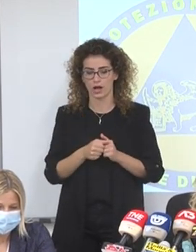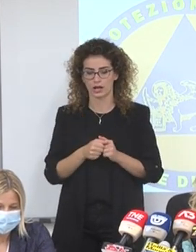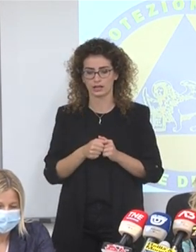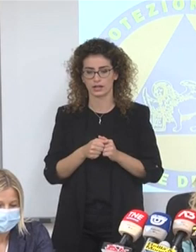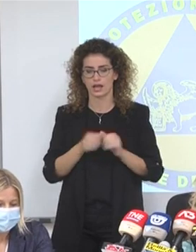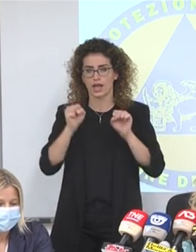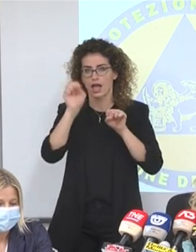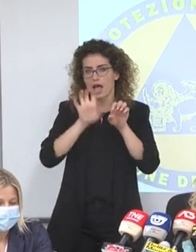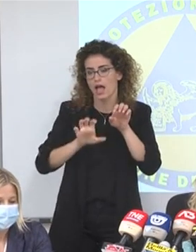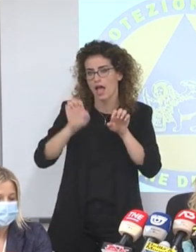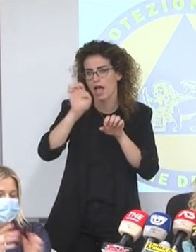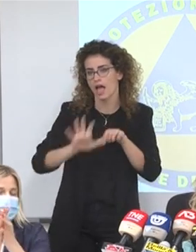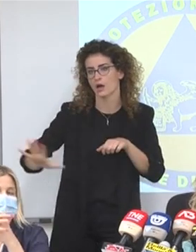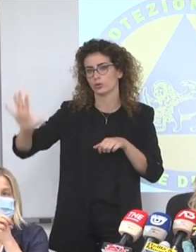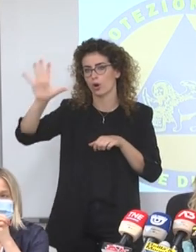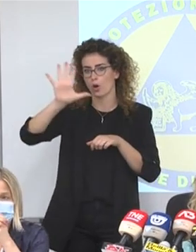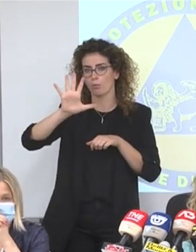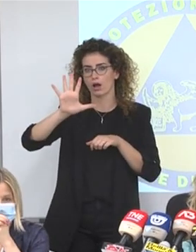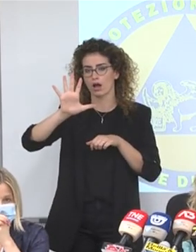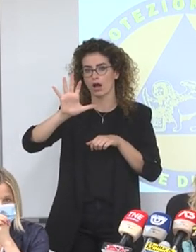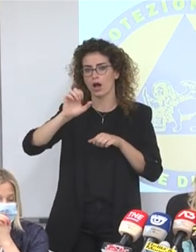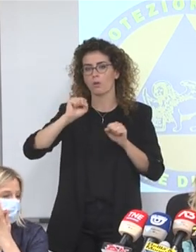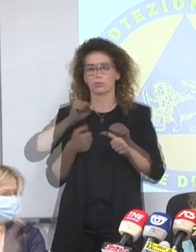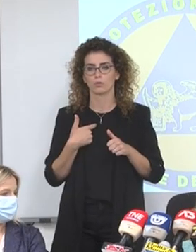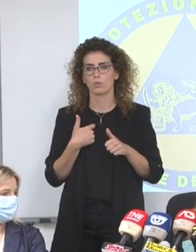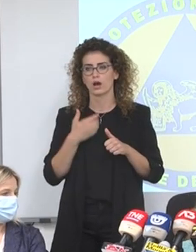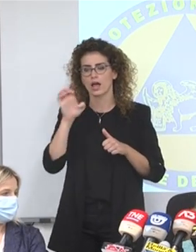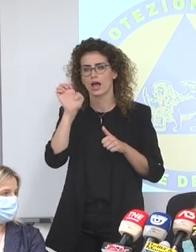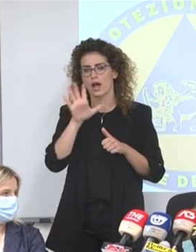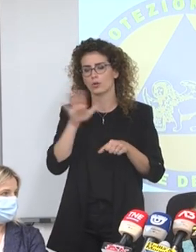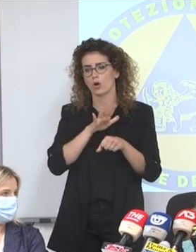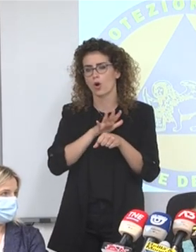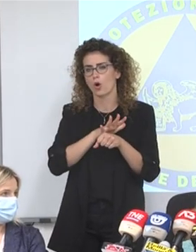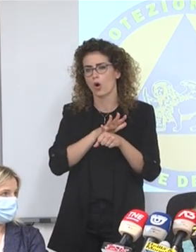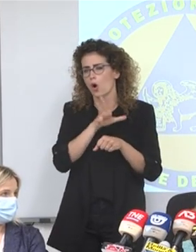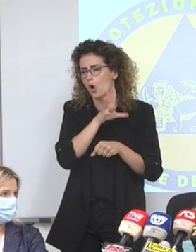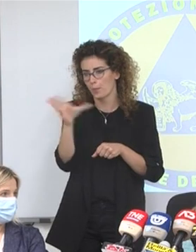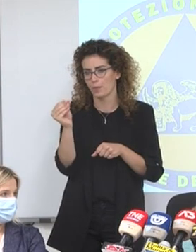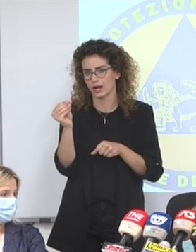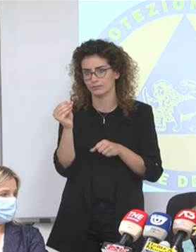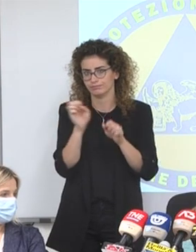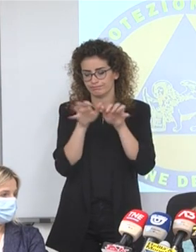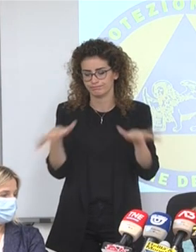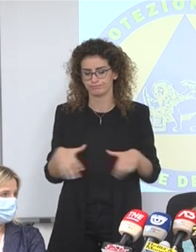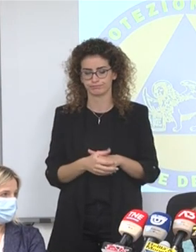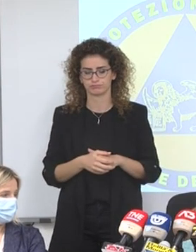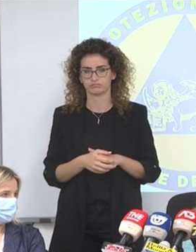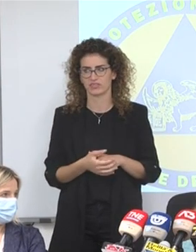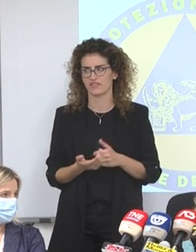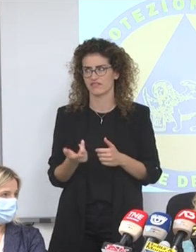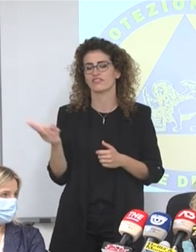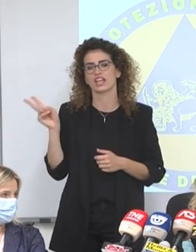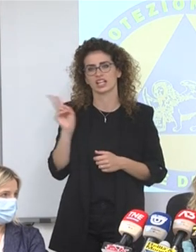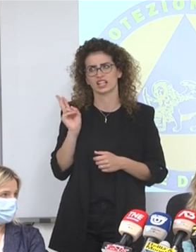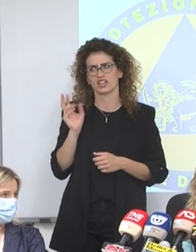potrebbe circolare in tutti i paesi la variante Delta. Se abbiamo ricevuto una circolare venerdì da